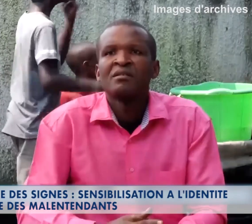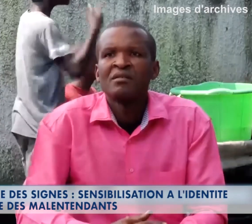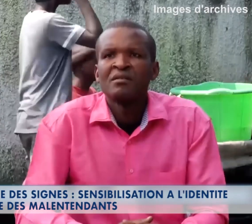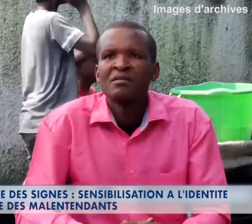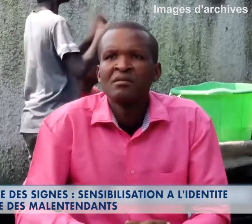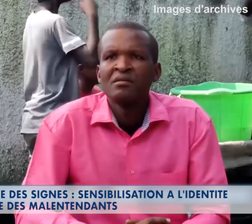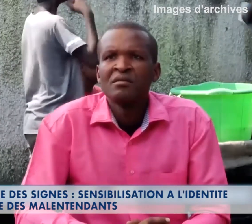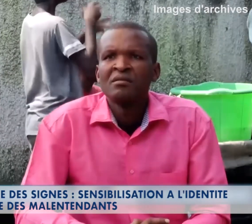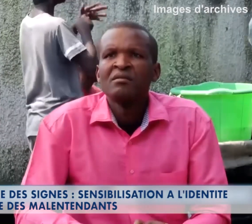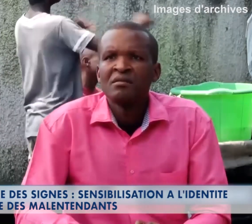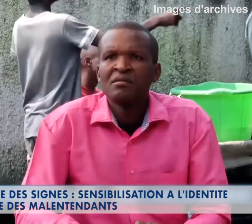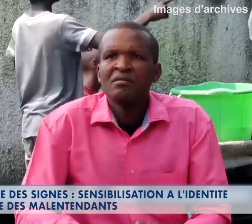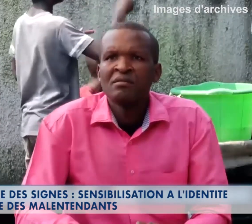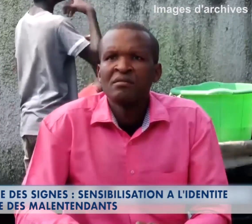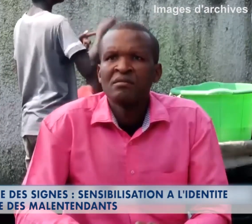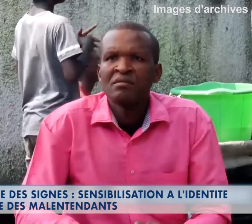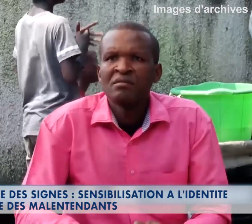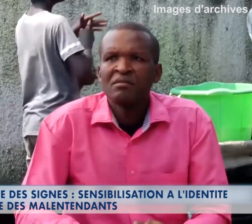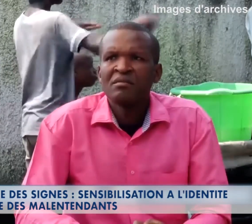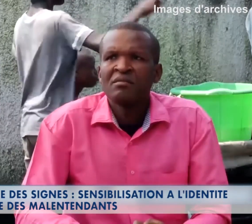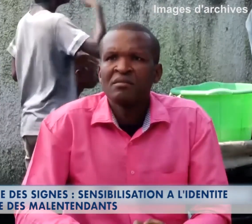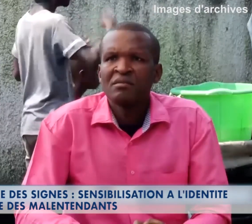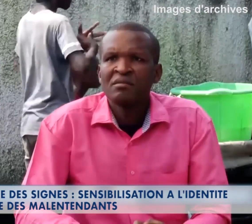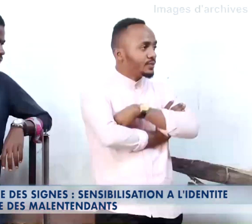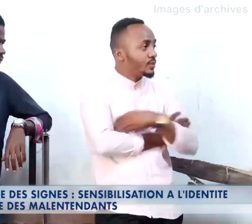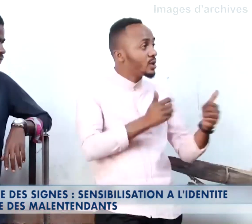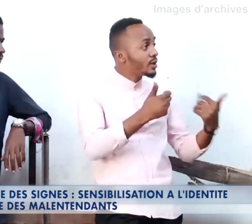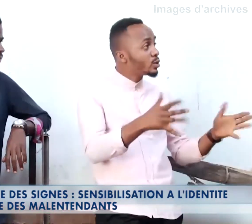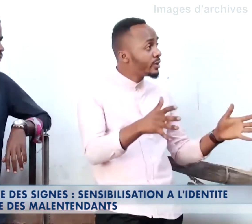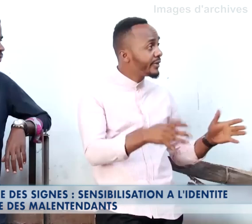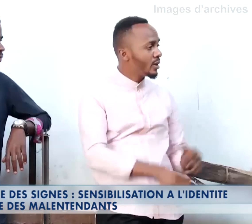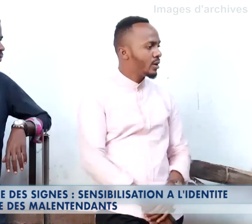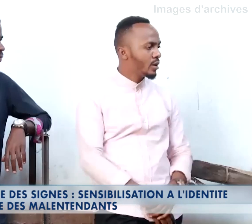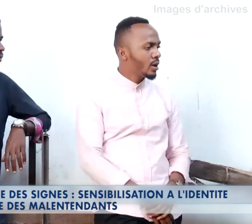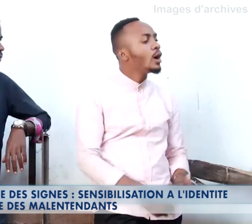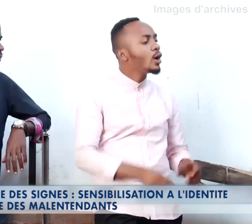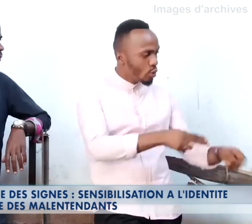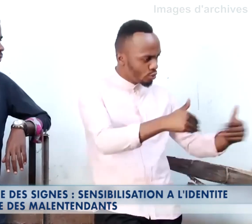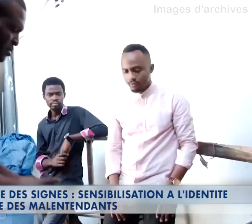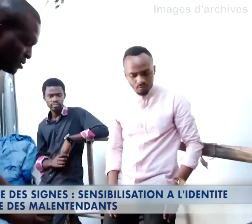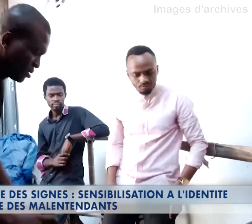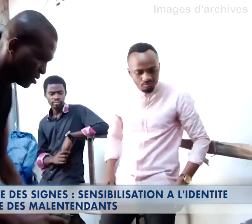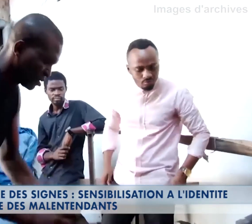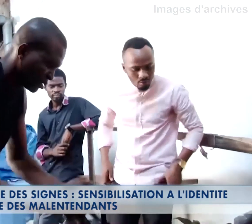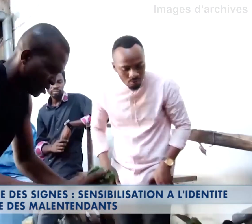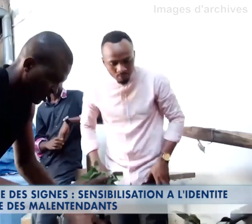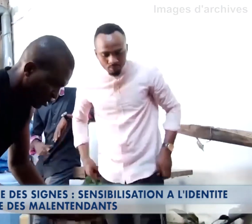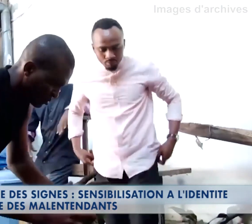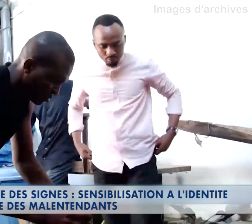beaucoup de domaines techniques que je sais faire. Mabilou envisage la pérennisation de son œuvre par le partage d